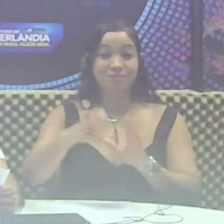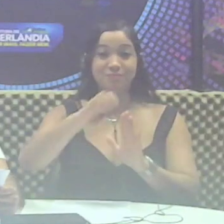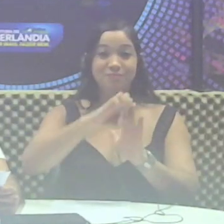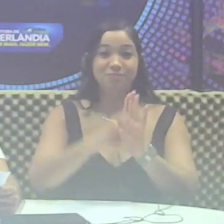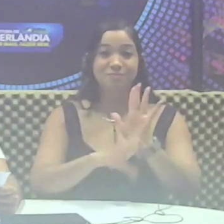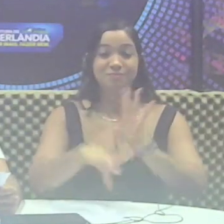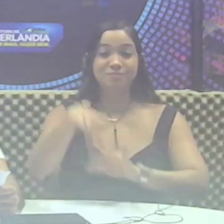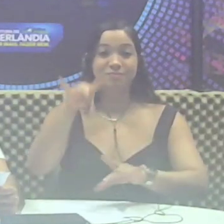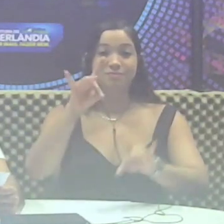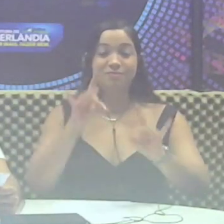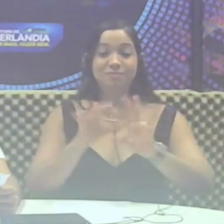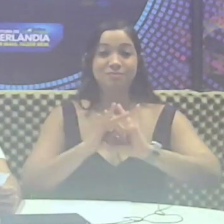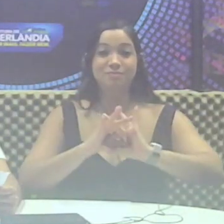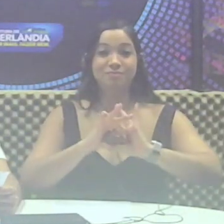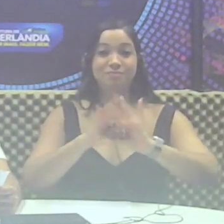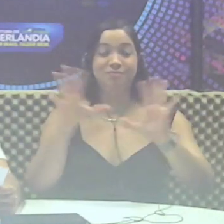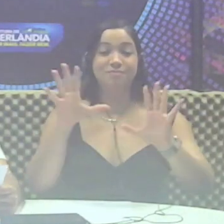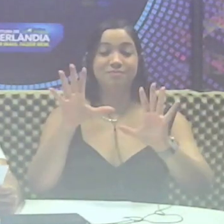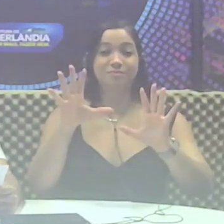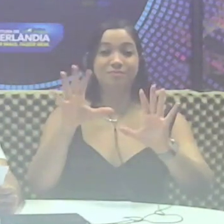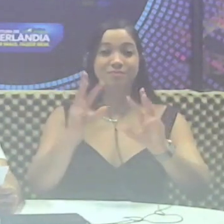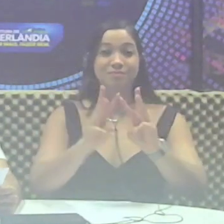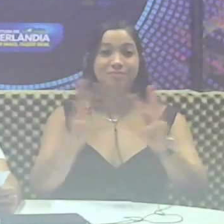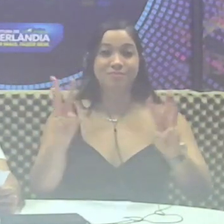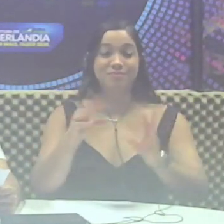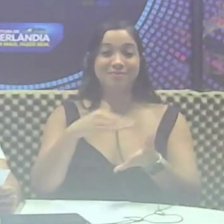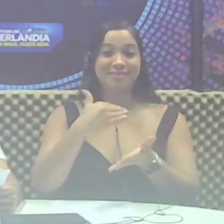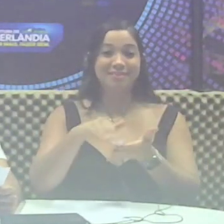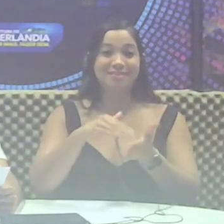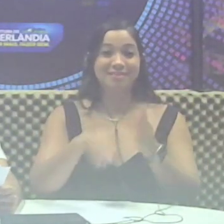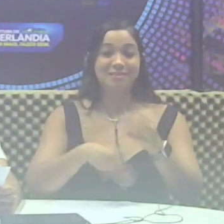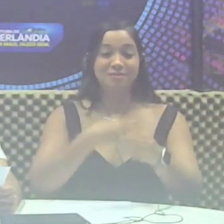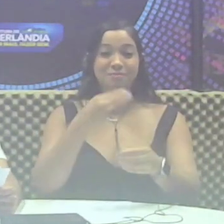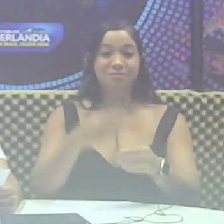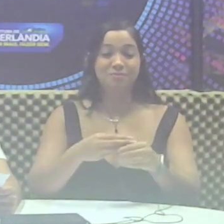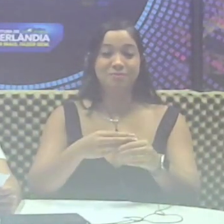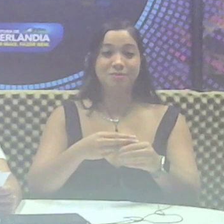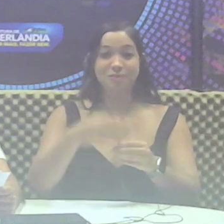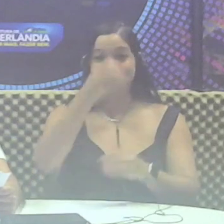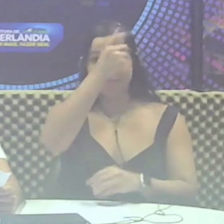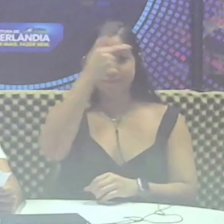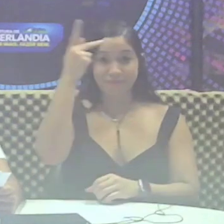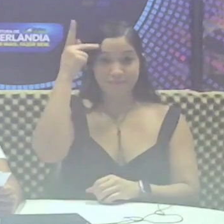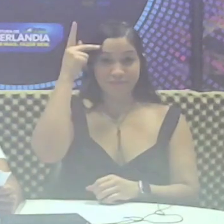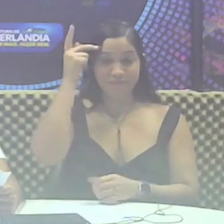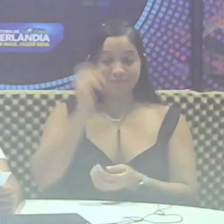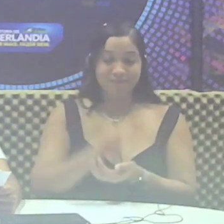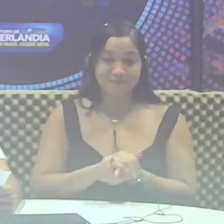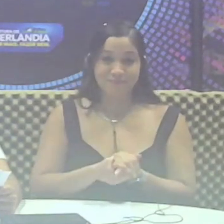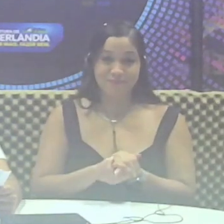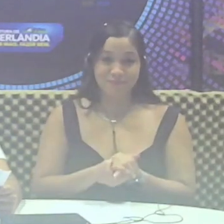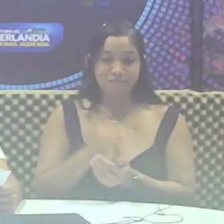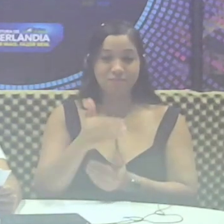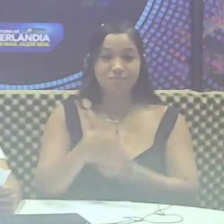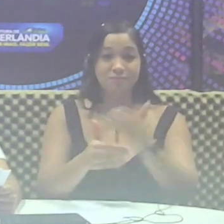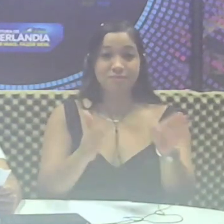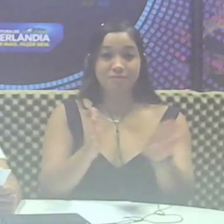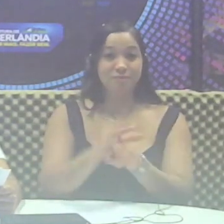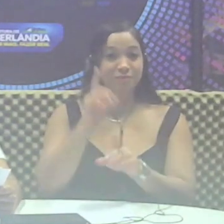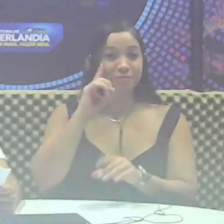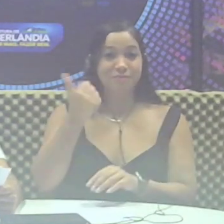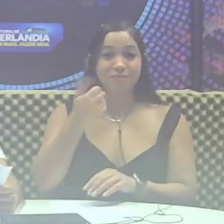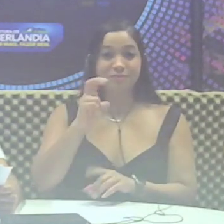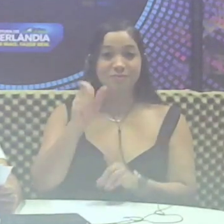está disponível na opção Editais, da página da Secretaria, no portal da Prefeitura. O processo vai até o dia 15